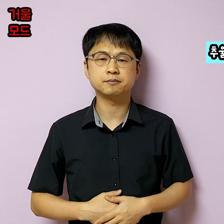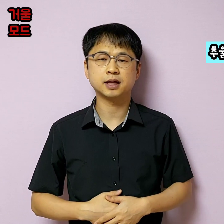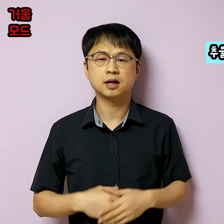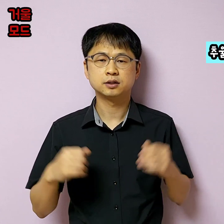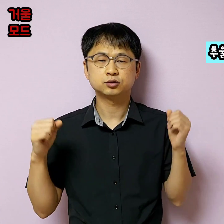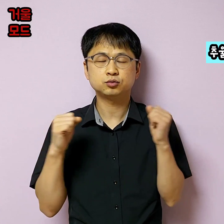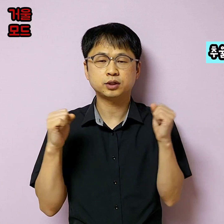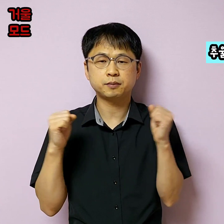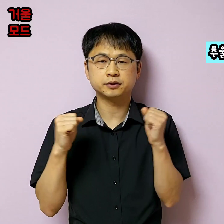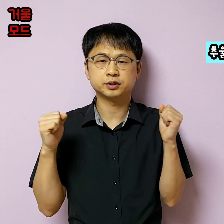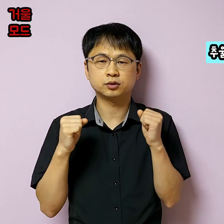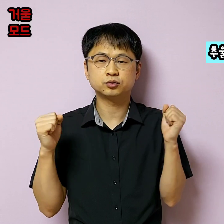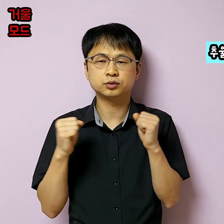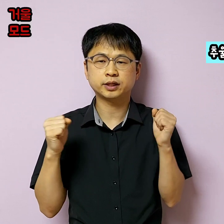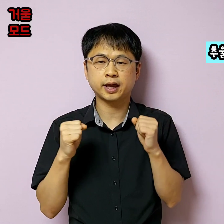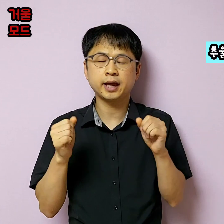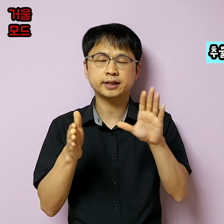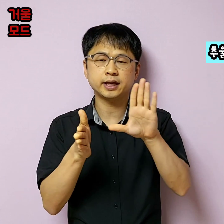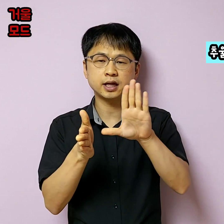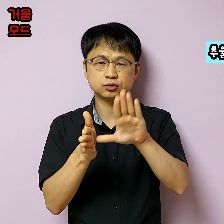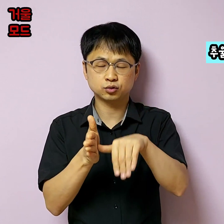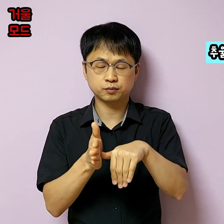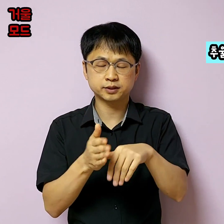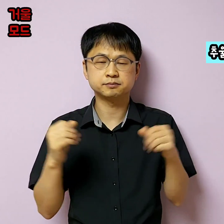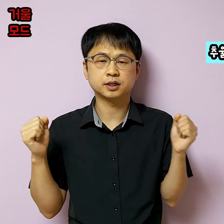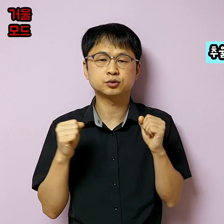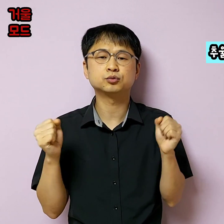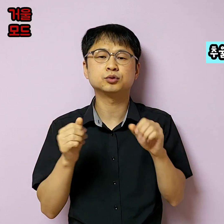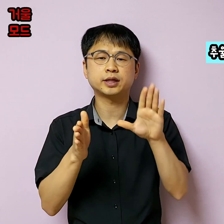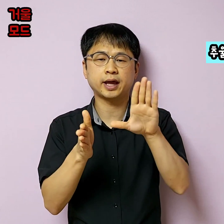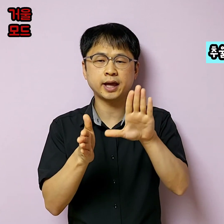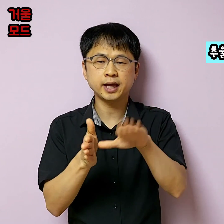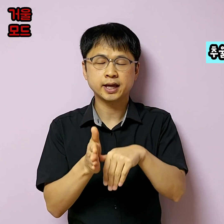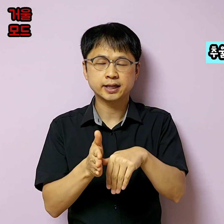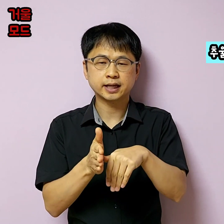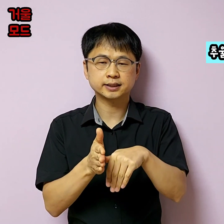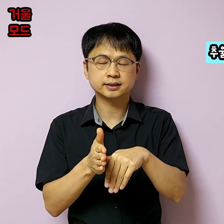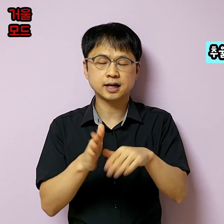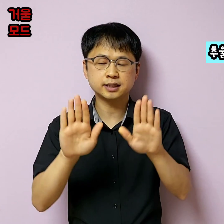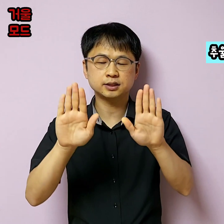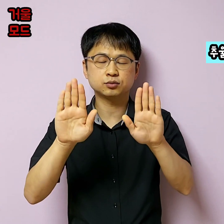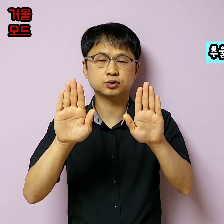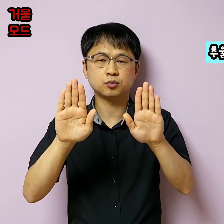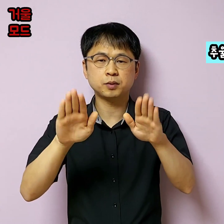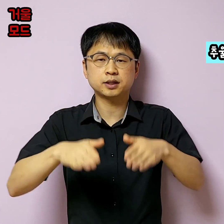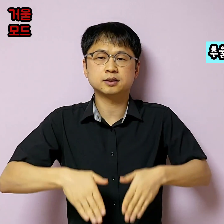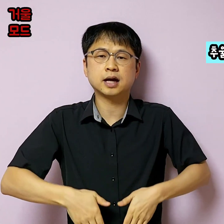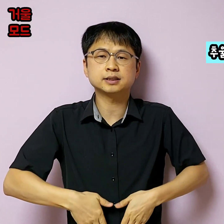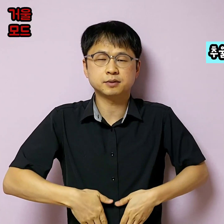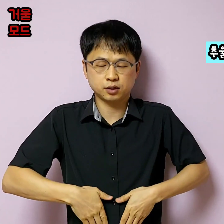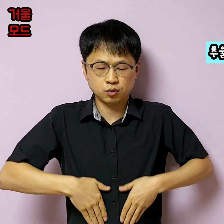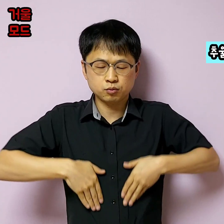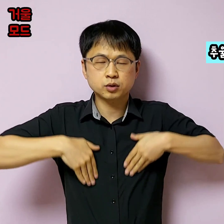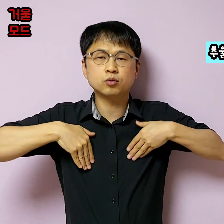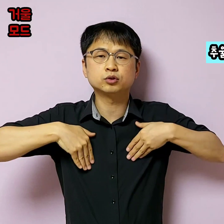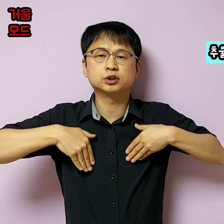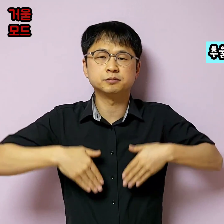입니다. 추울 때 배웠죠. 추울 때, 때라는 수어도 배웠습니다. 추울 때, 따뜻하다 수어는 손바닥을 가슴에 대고 위로